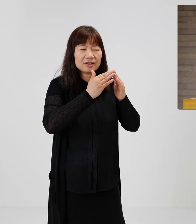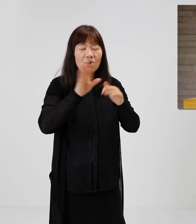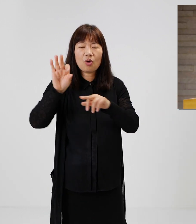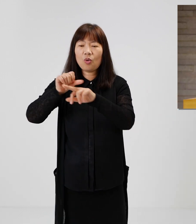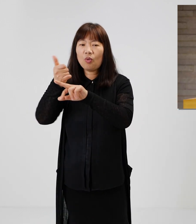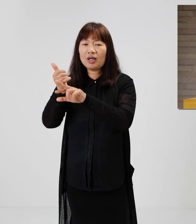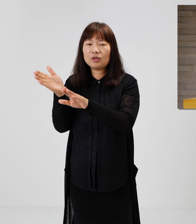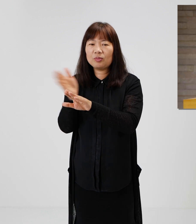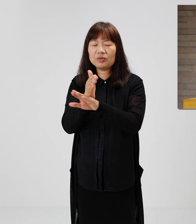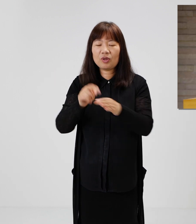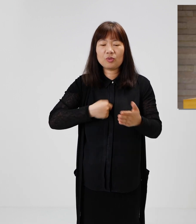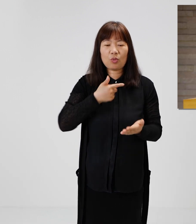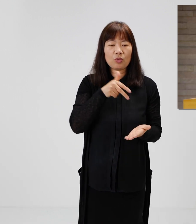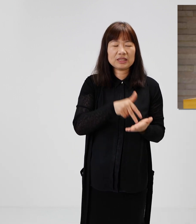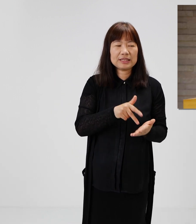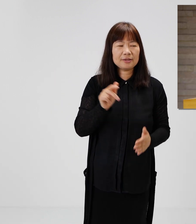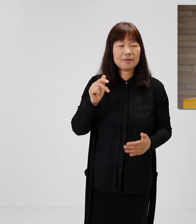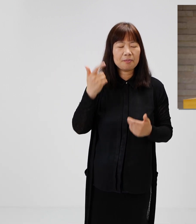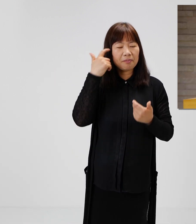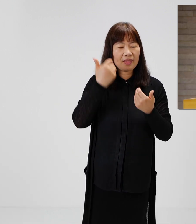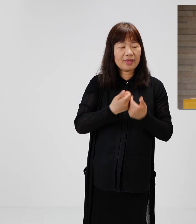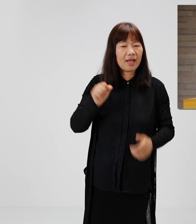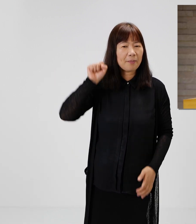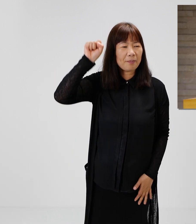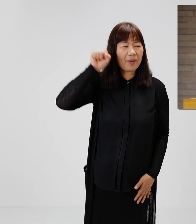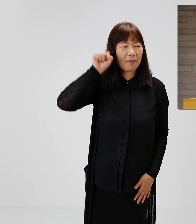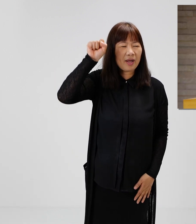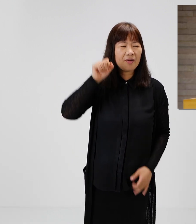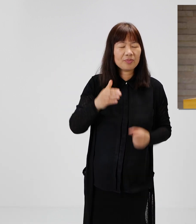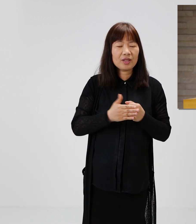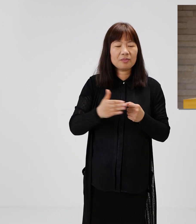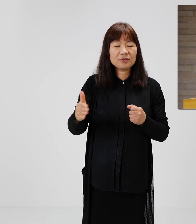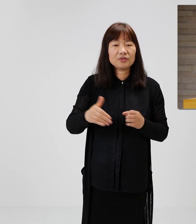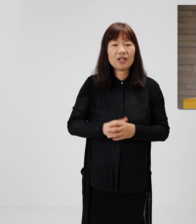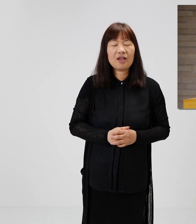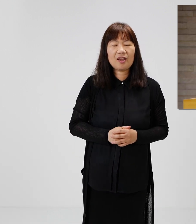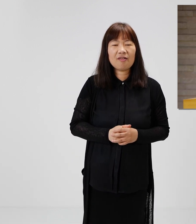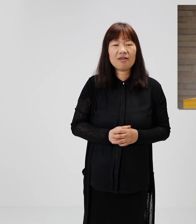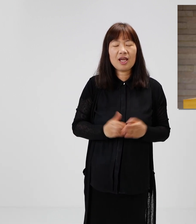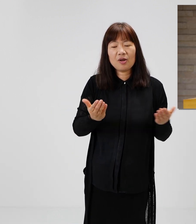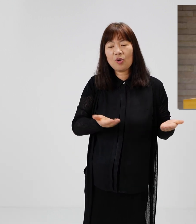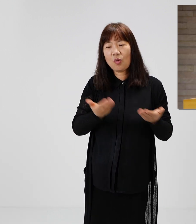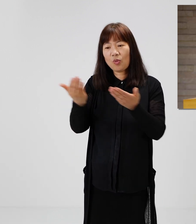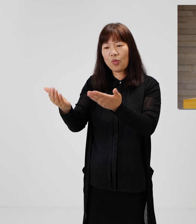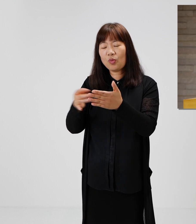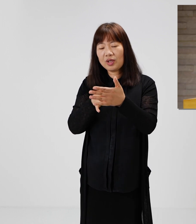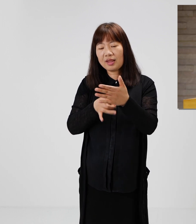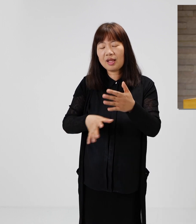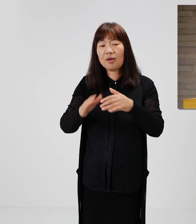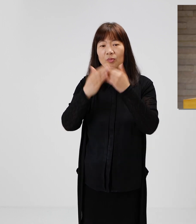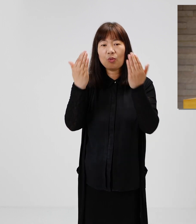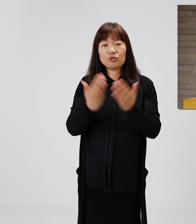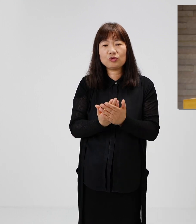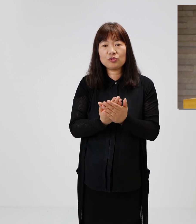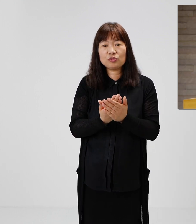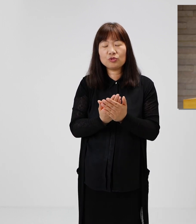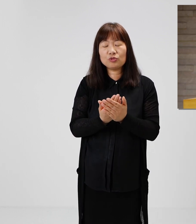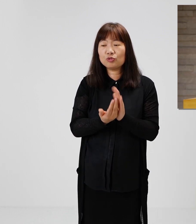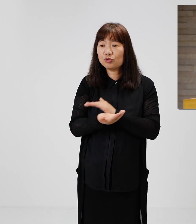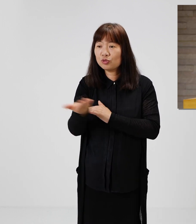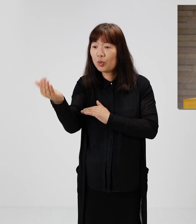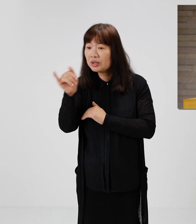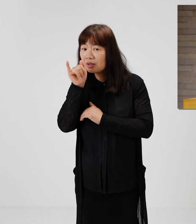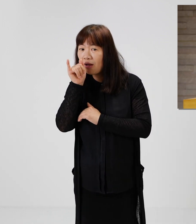독립하려는 시도가 일어날 거고 반역이 일어날 겁니다. 그러면 조공, 관세, 통행세 이거 얘네들이